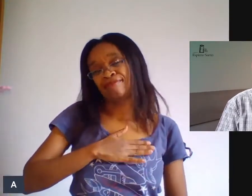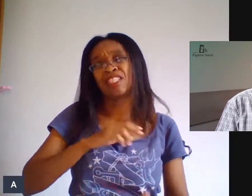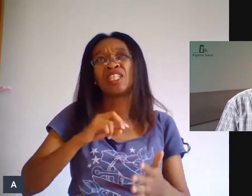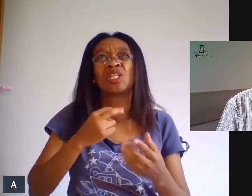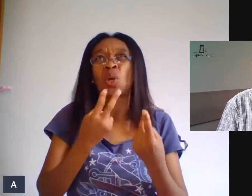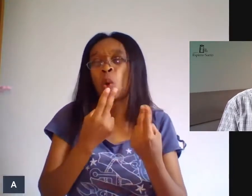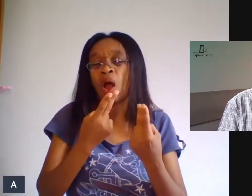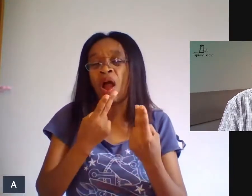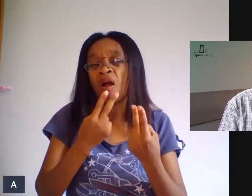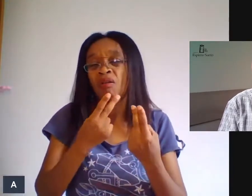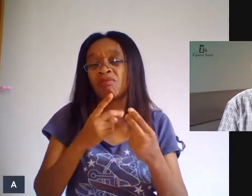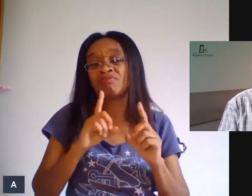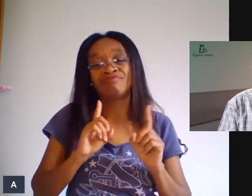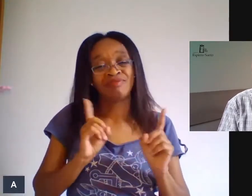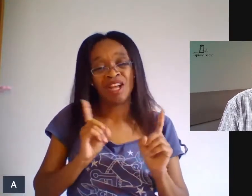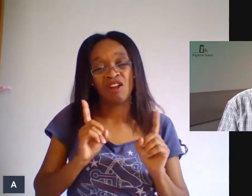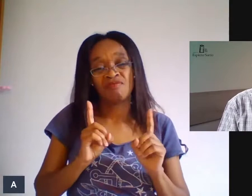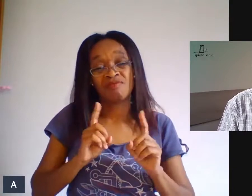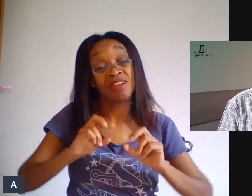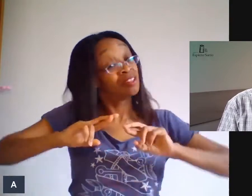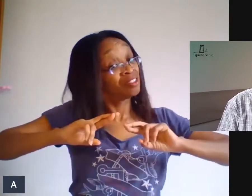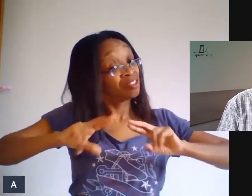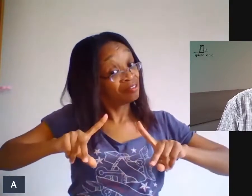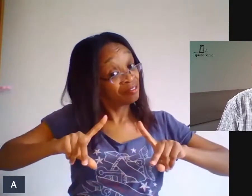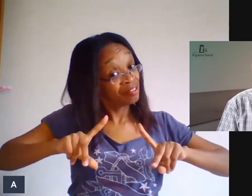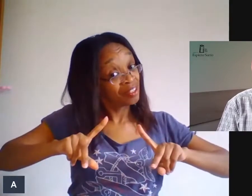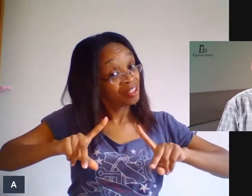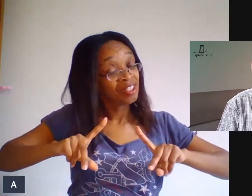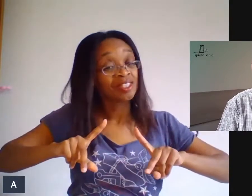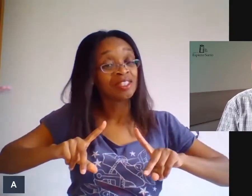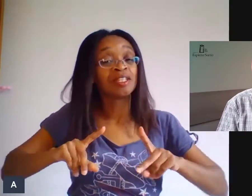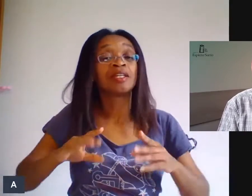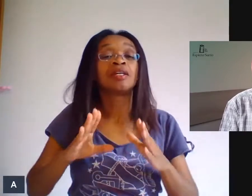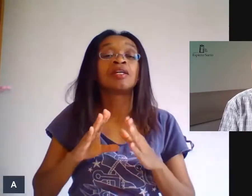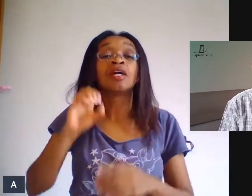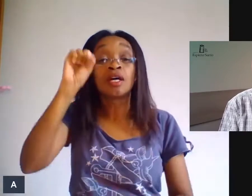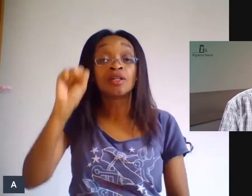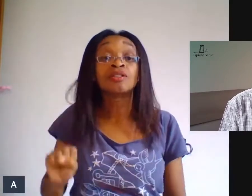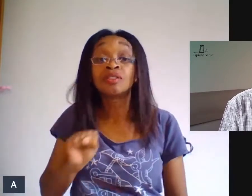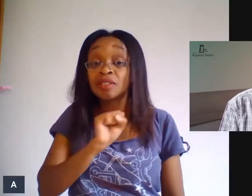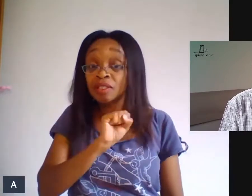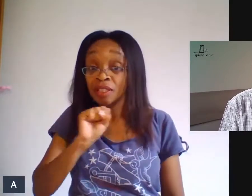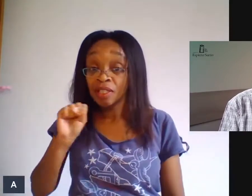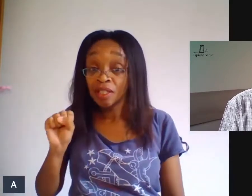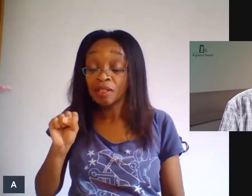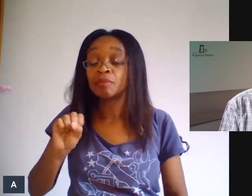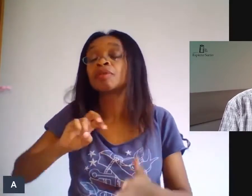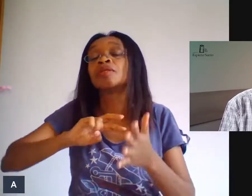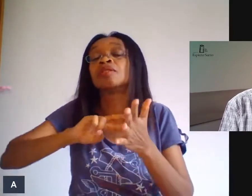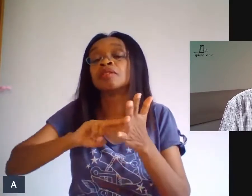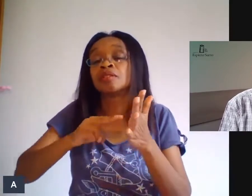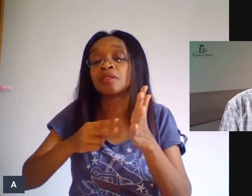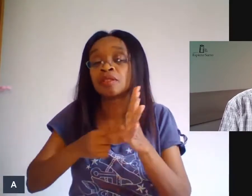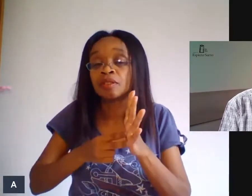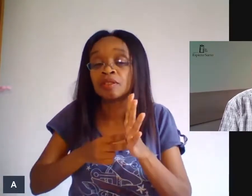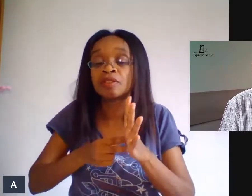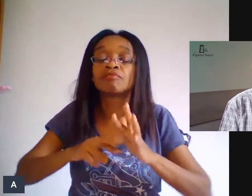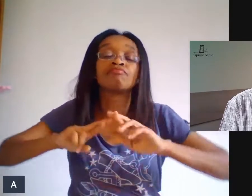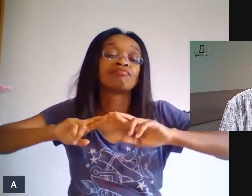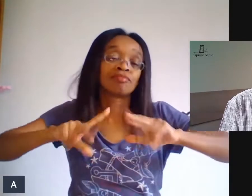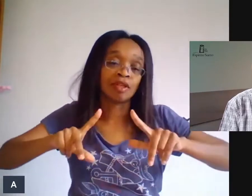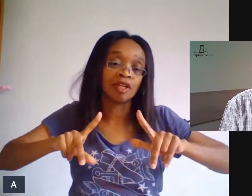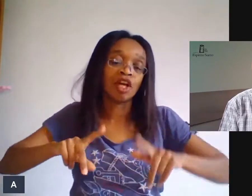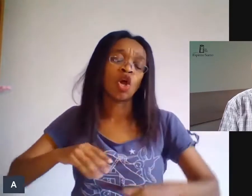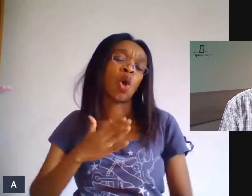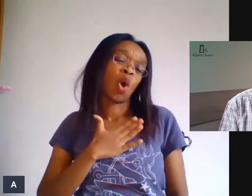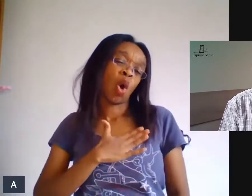sinônimas, quando na verdade, em relação ao sacramento, elas têm uma diferença muito grande. O que é